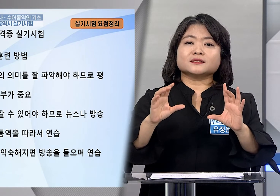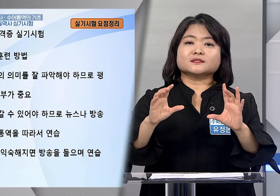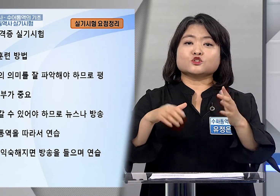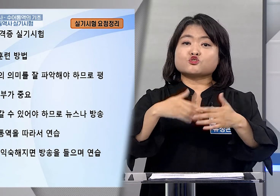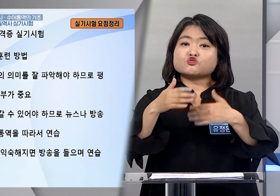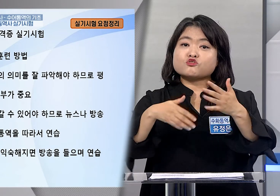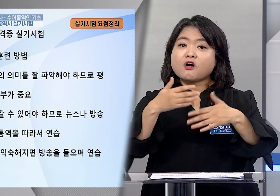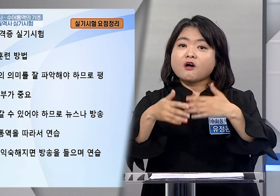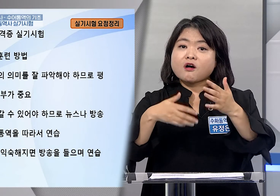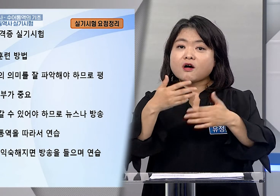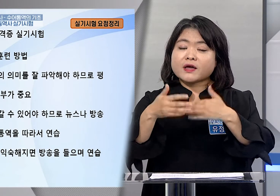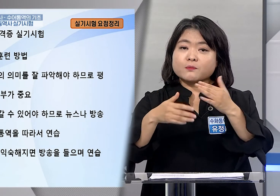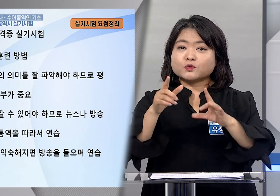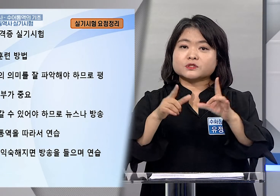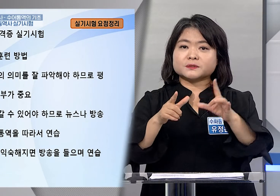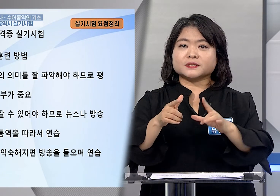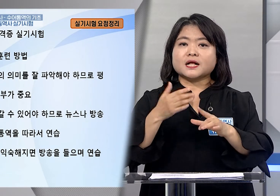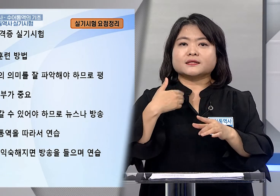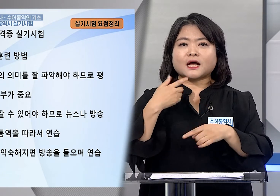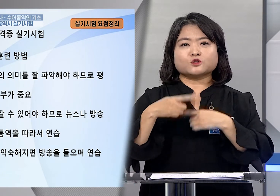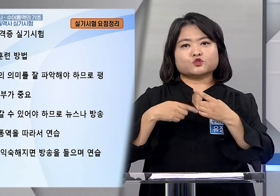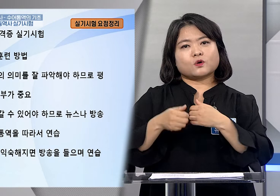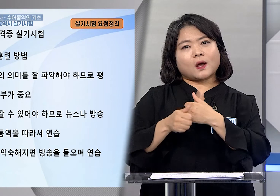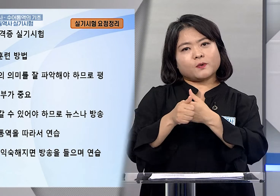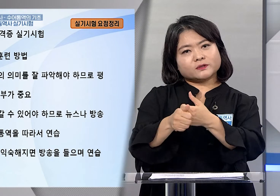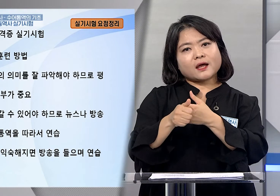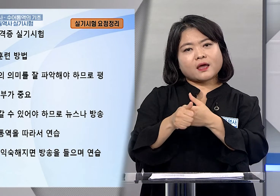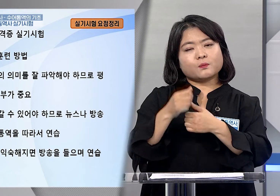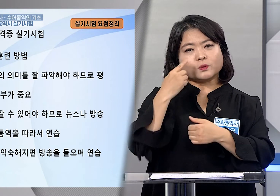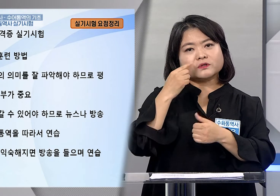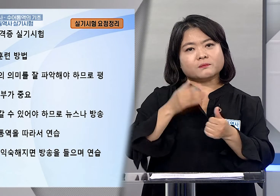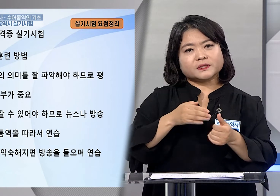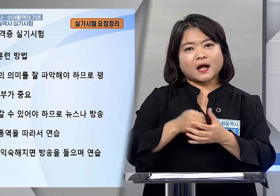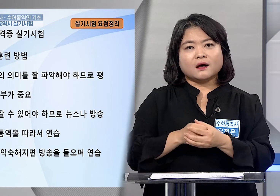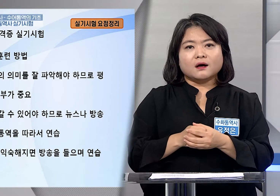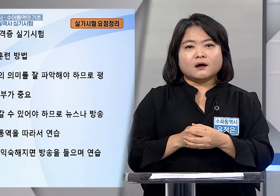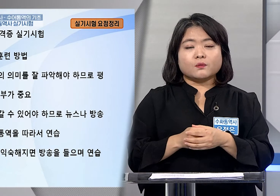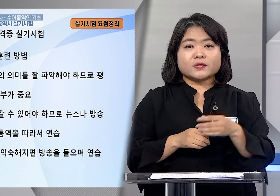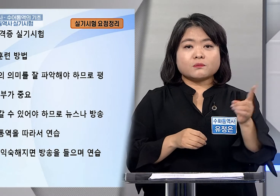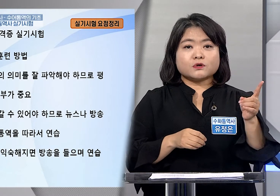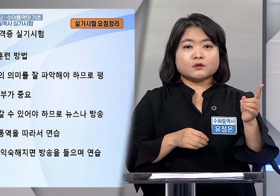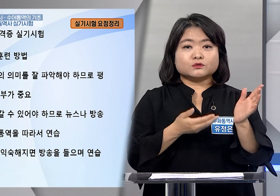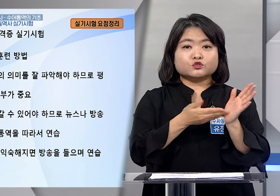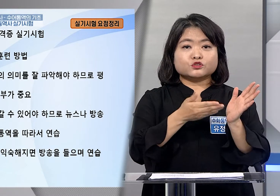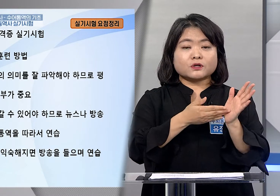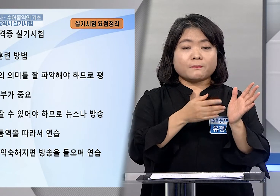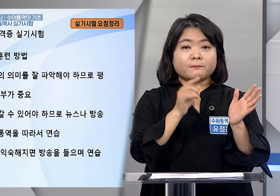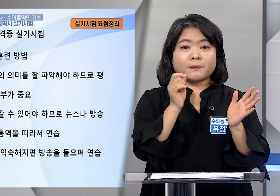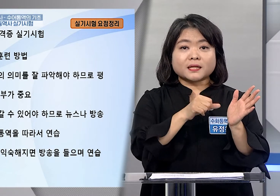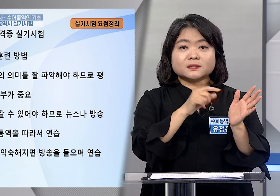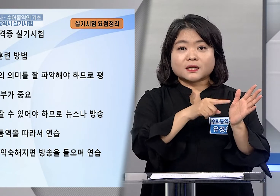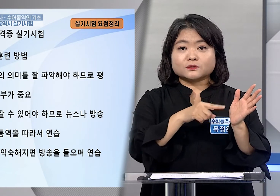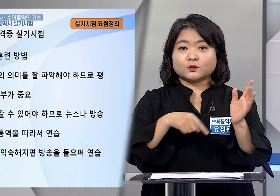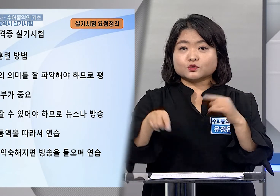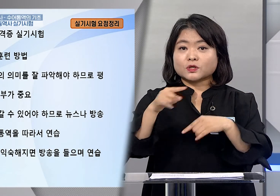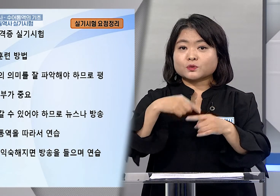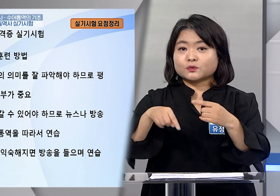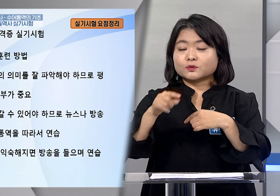있는 수어의 모습을 나도 수어로 한번 따라해 보는 겁니다. 왜냐하면 뉴스가 빠르니까요.